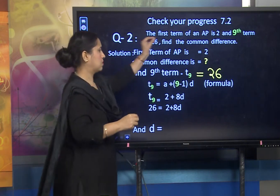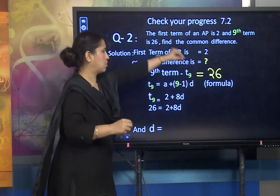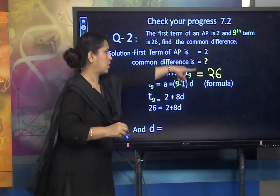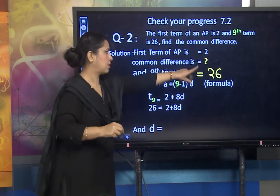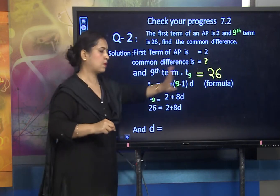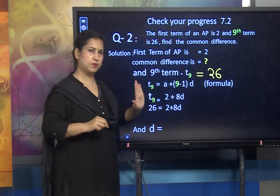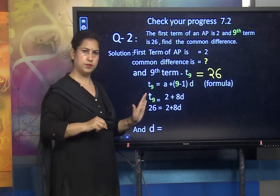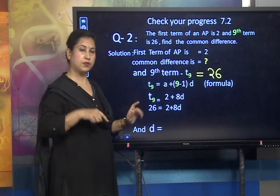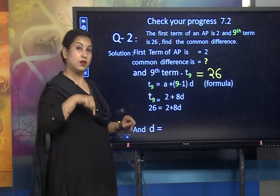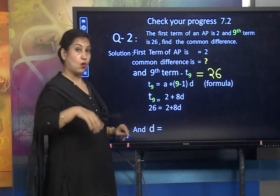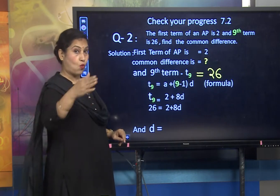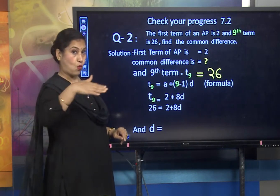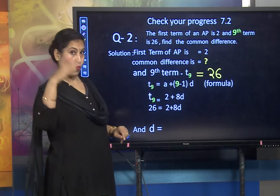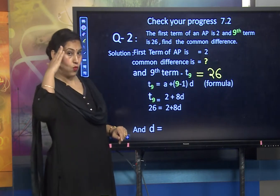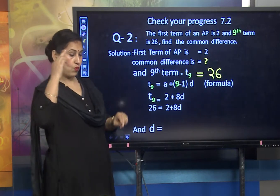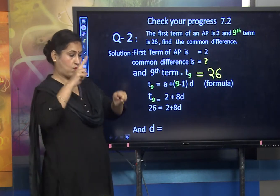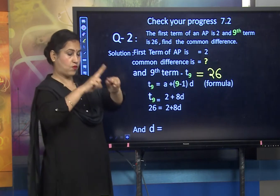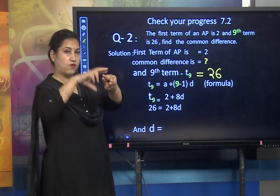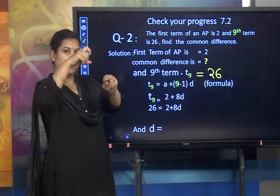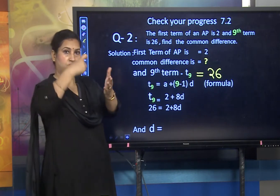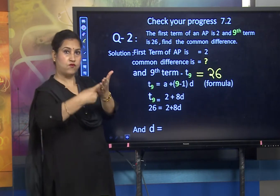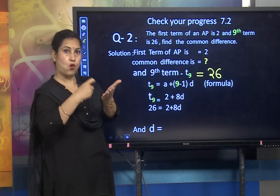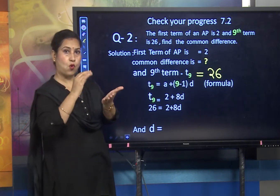T9 26 हमें दिया हुआ है। अब हम सभी जानते हैं कि जो फॉर्मूला है